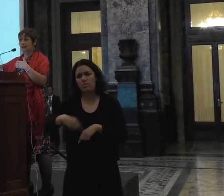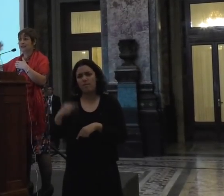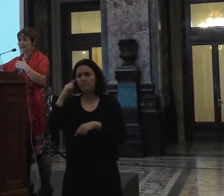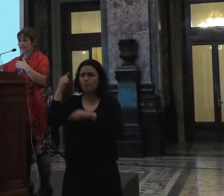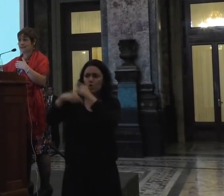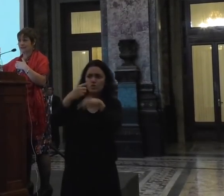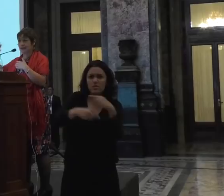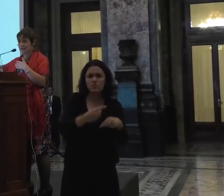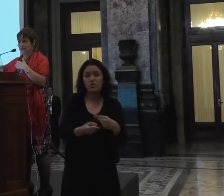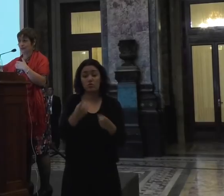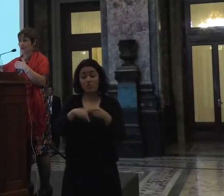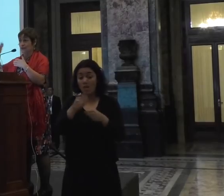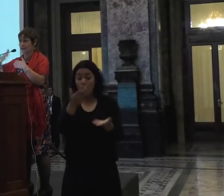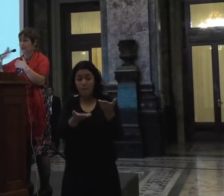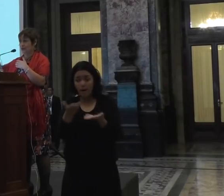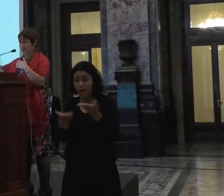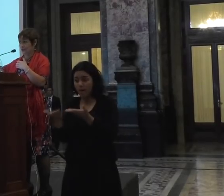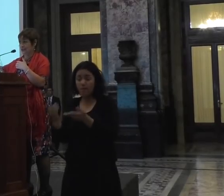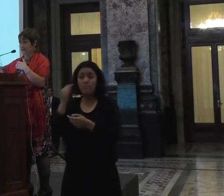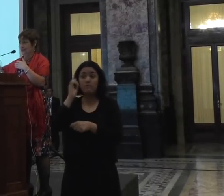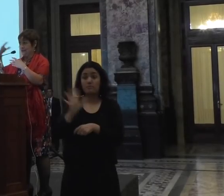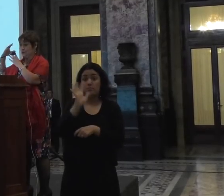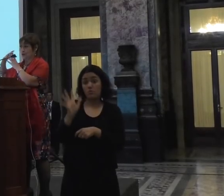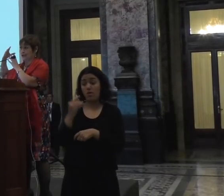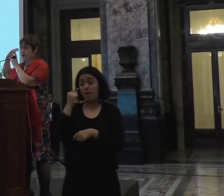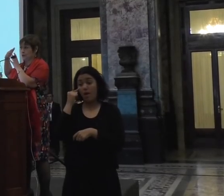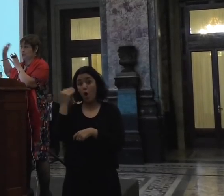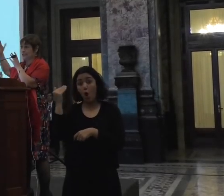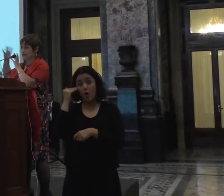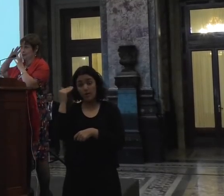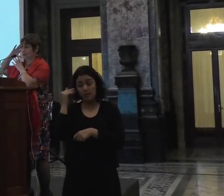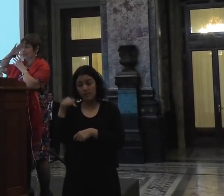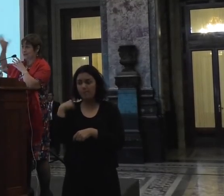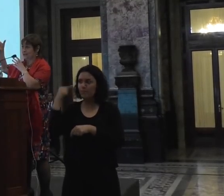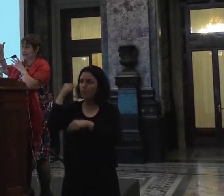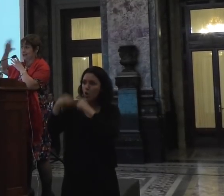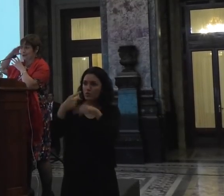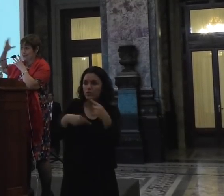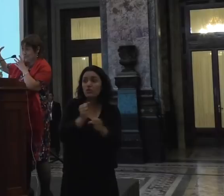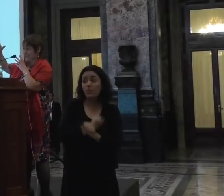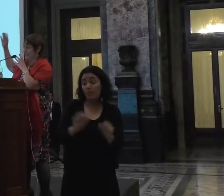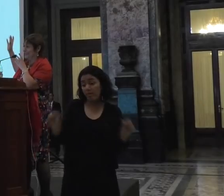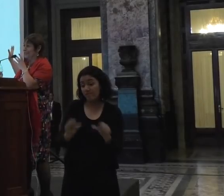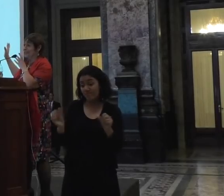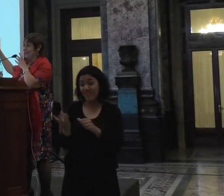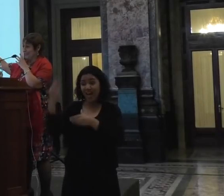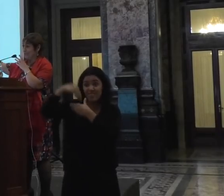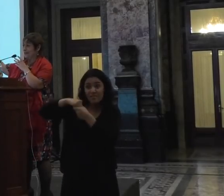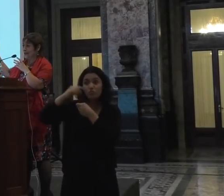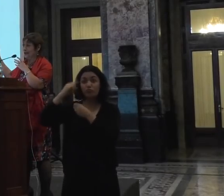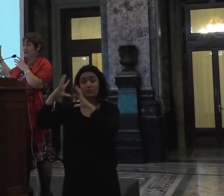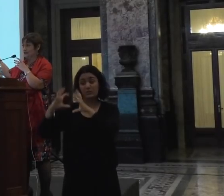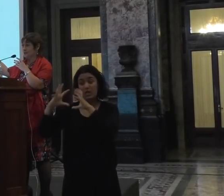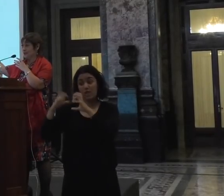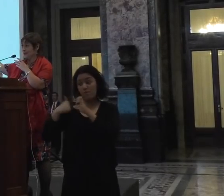las analogías que se estaban haciendo en psicología cognitiva sobre los procesos que podían llevarse a cabo en nuestra mente y que